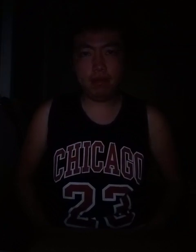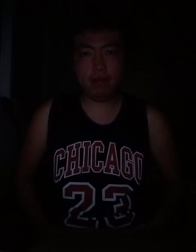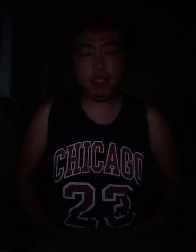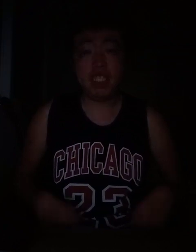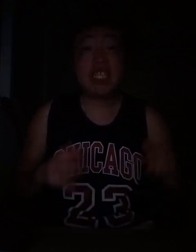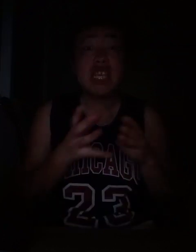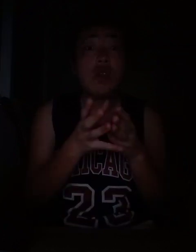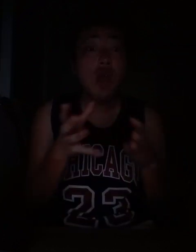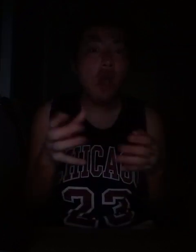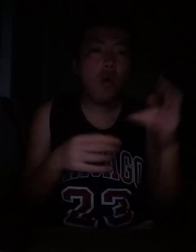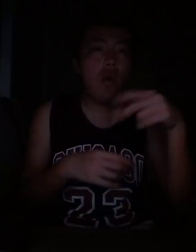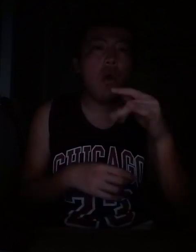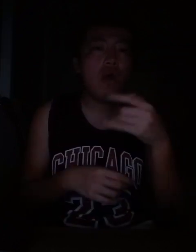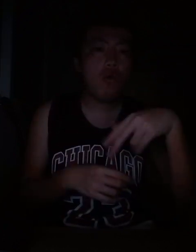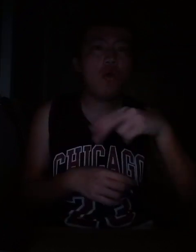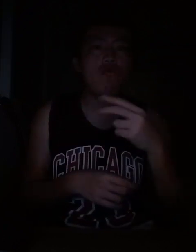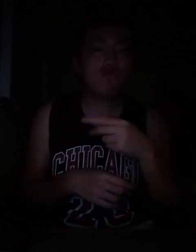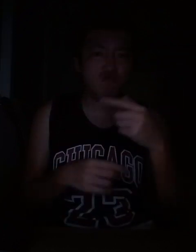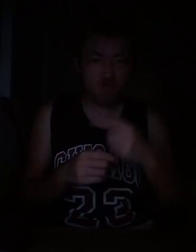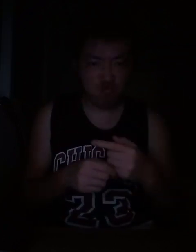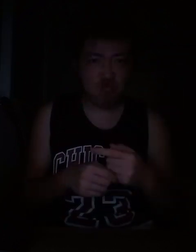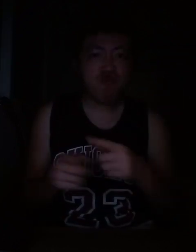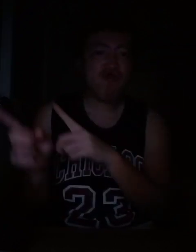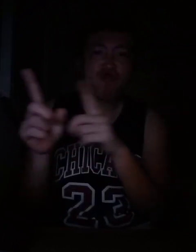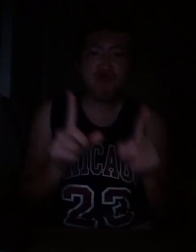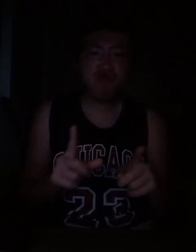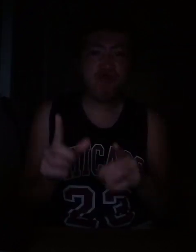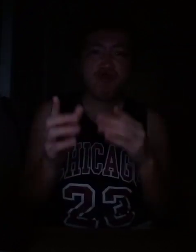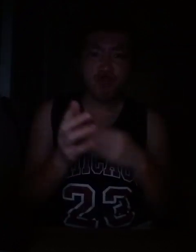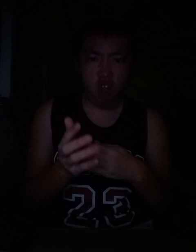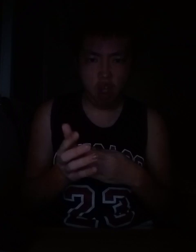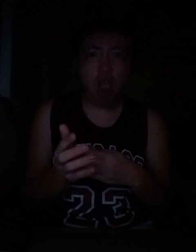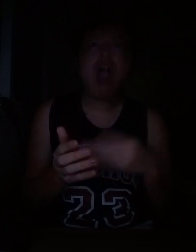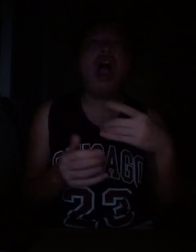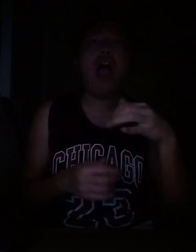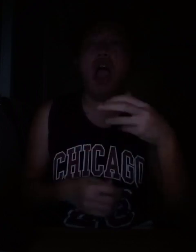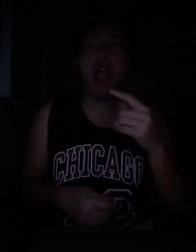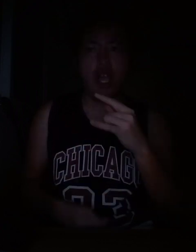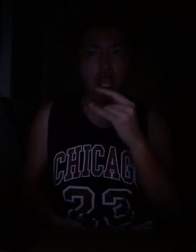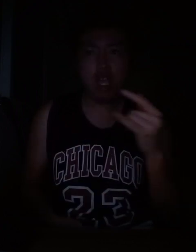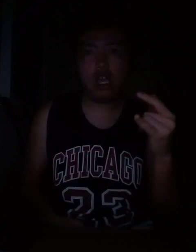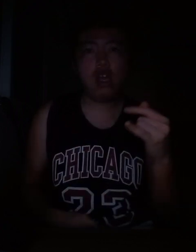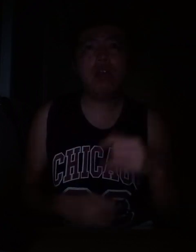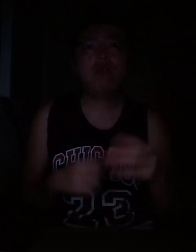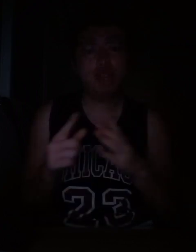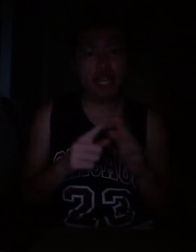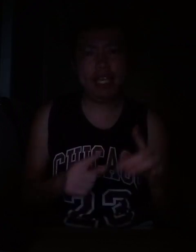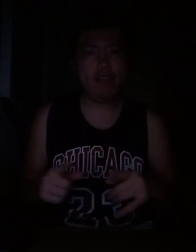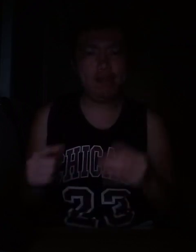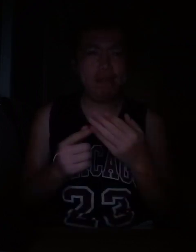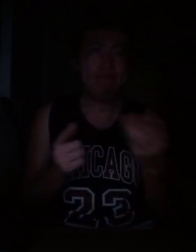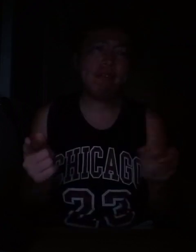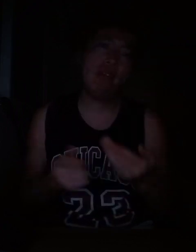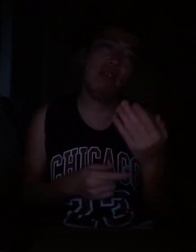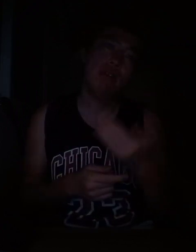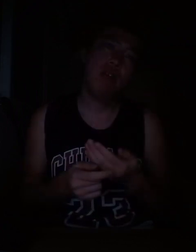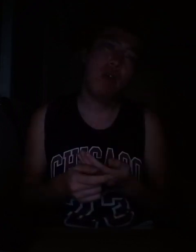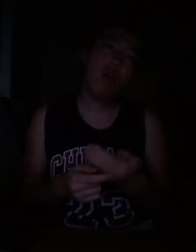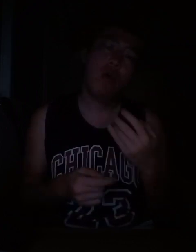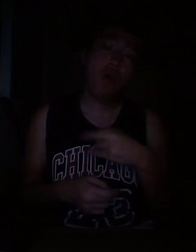이화영 전 부지사 외국환 관리법 위반 혐의 등 재판엔 해임 논란이 있었던 법무법인 해광 변호사 대신 법무법인 덕수